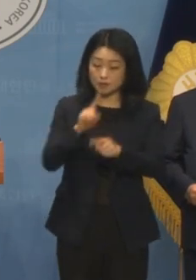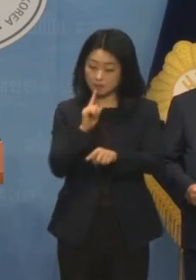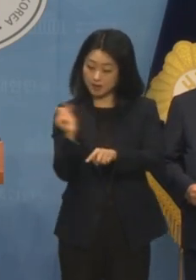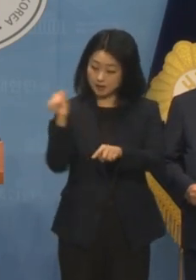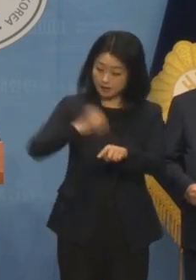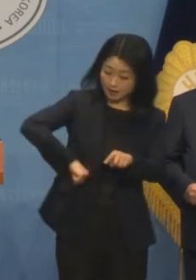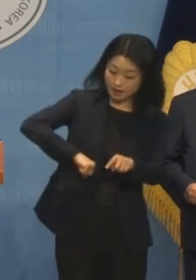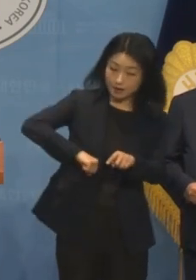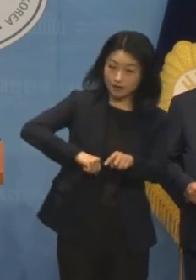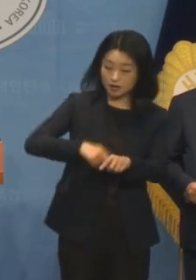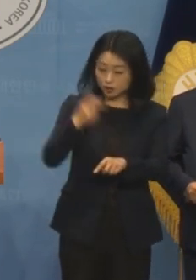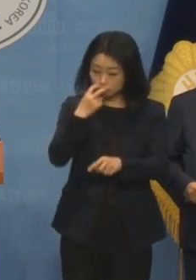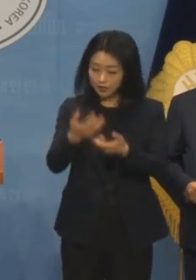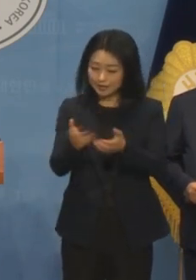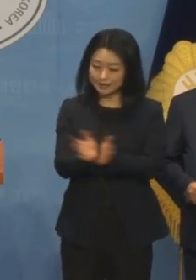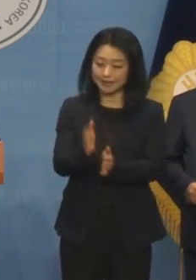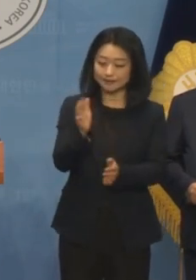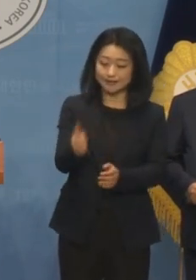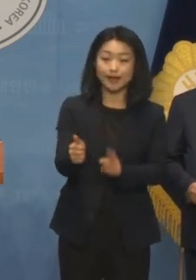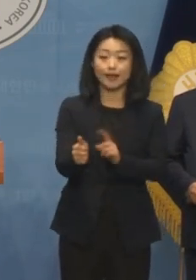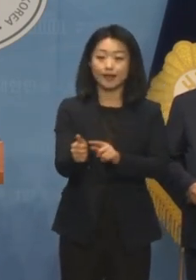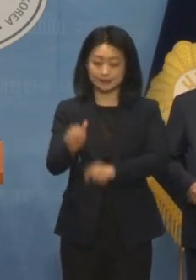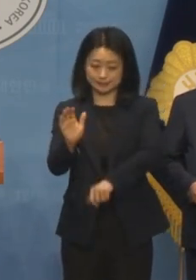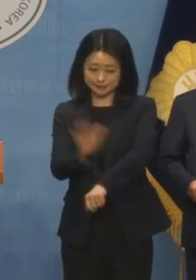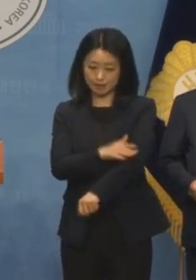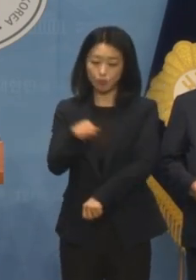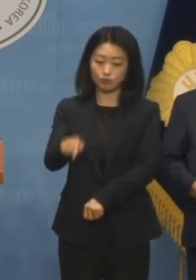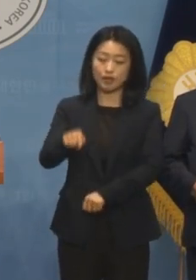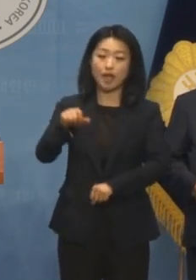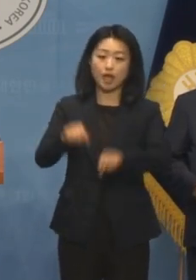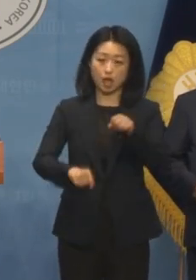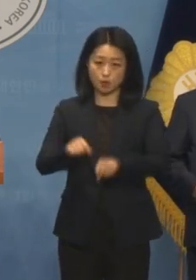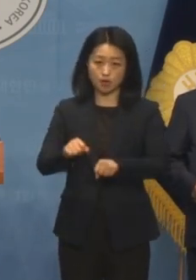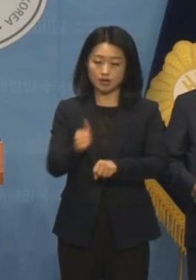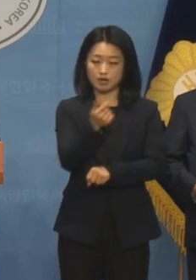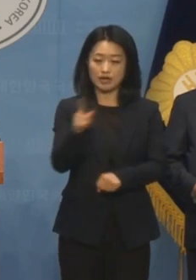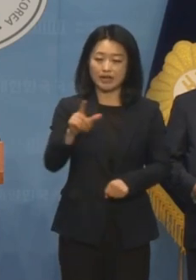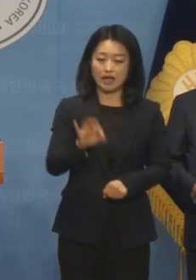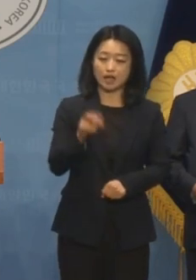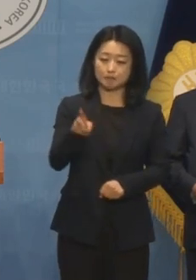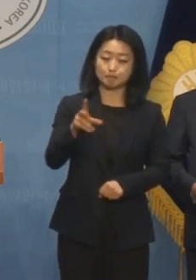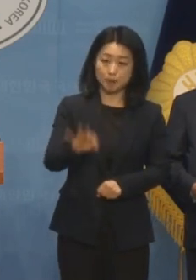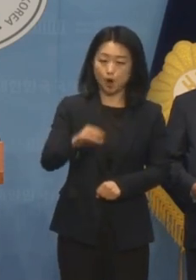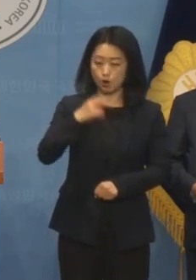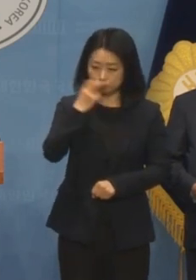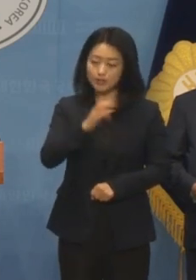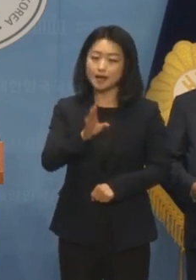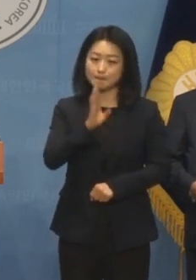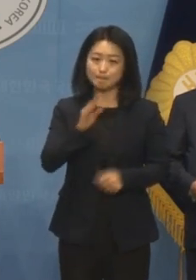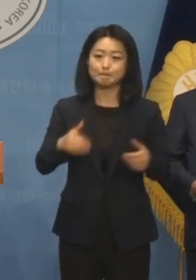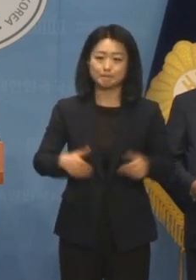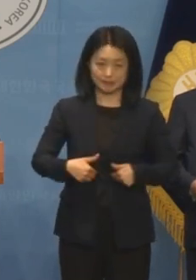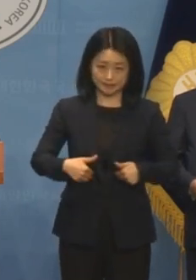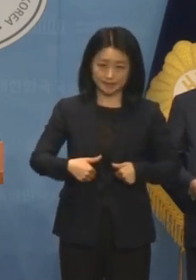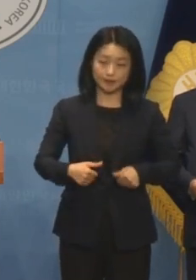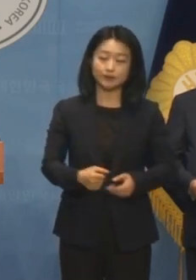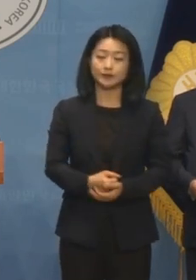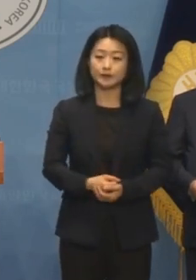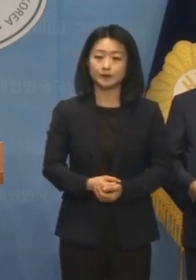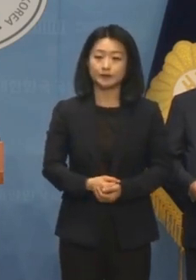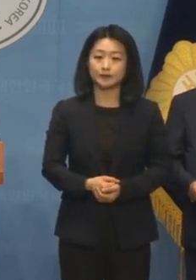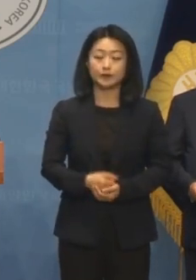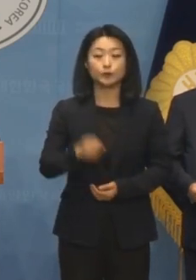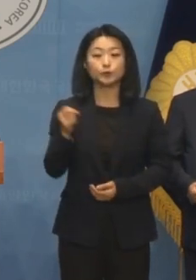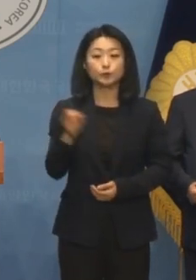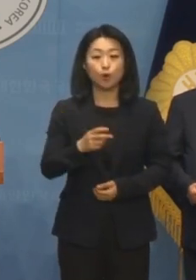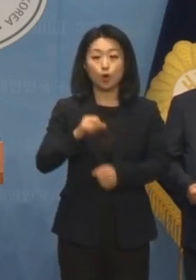불응한 박정훈 전 수사단장의 행위는 항명죄 수사 대상이 될 수 있기 때문입니다.